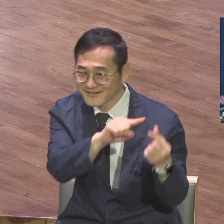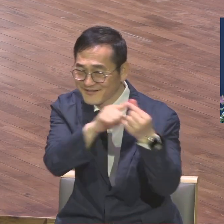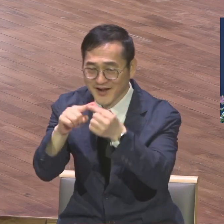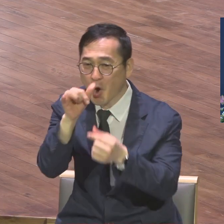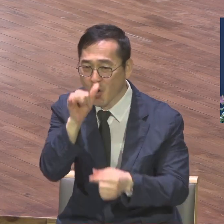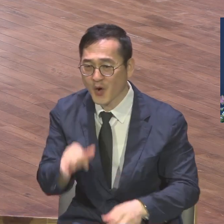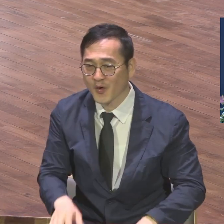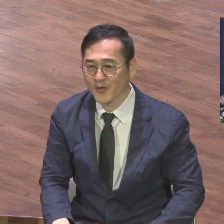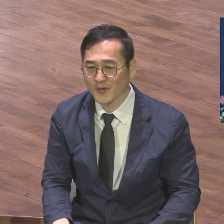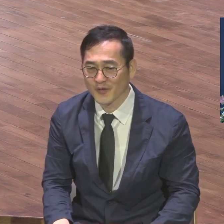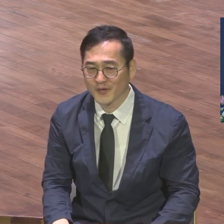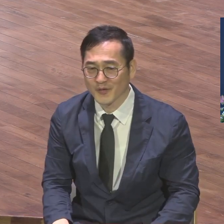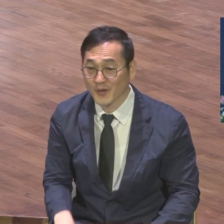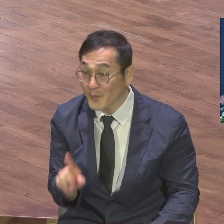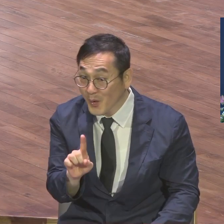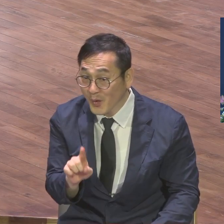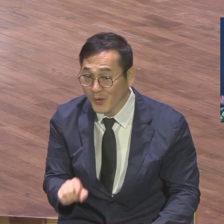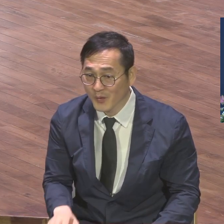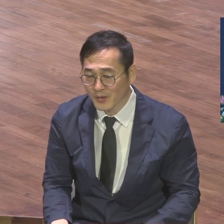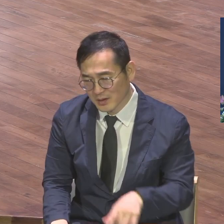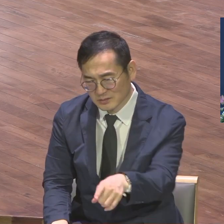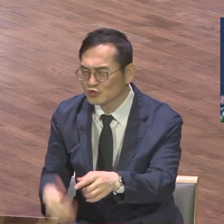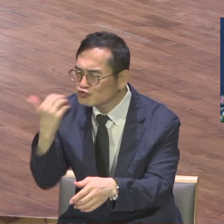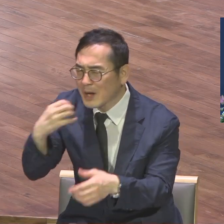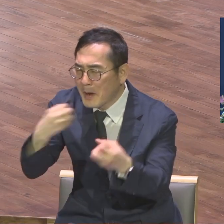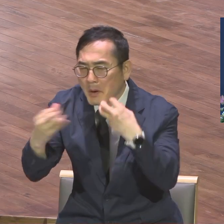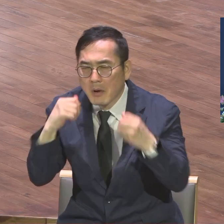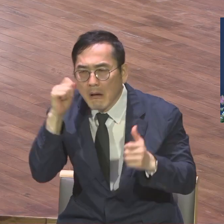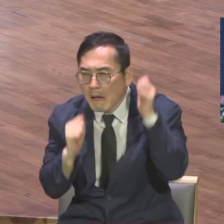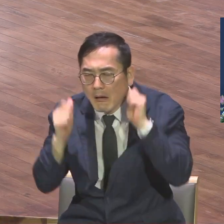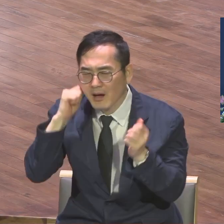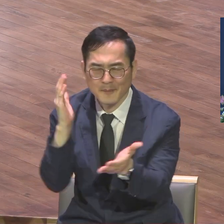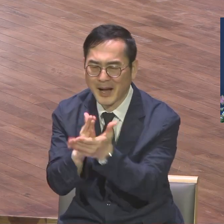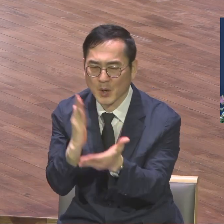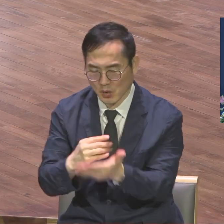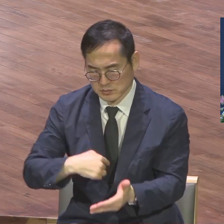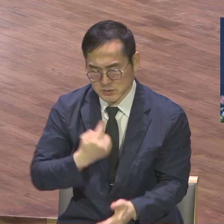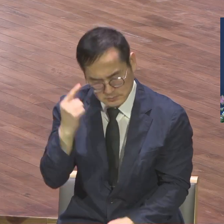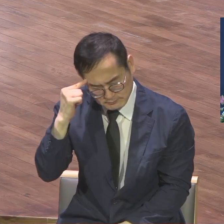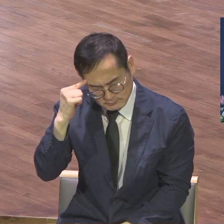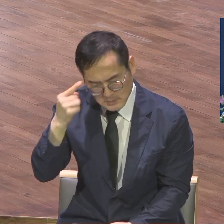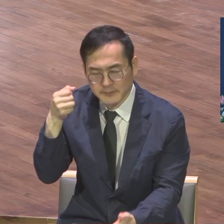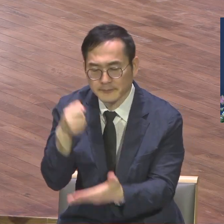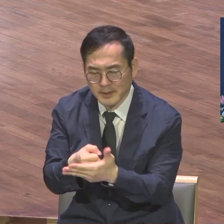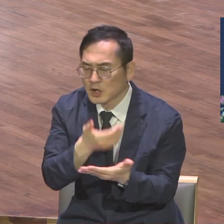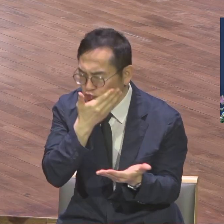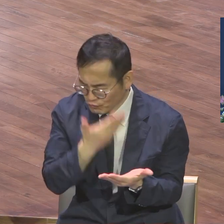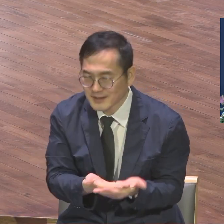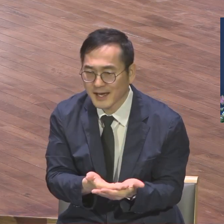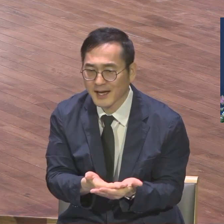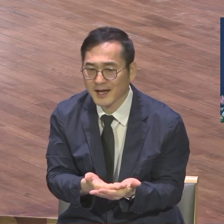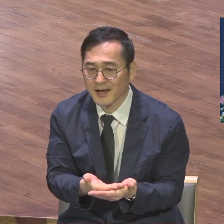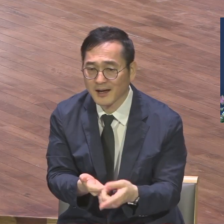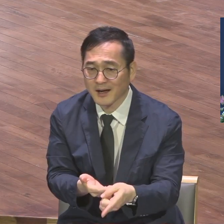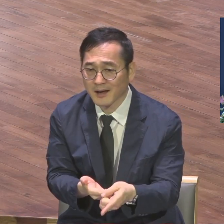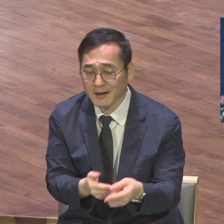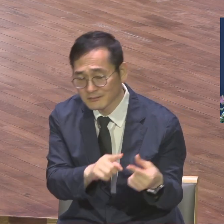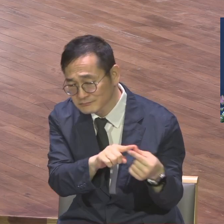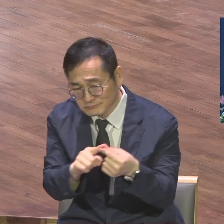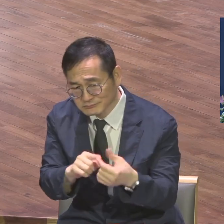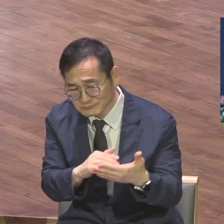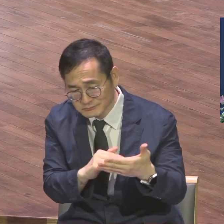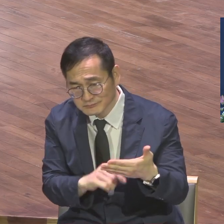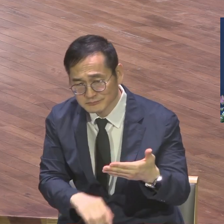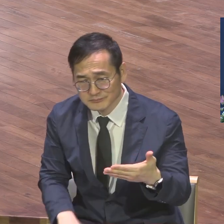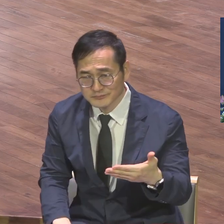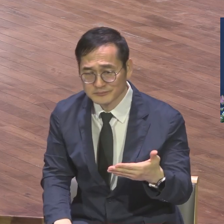말들보다 너 생각, 너가 가진 생각이 중요하다. 발전하라는 얘기죠.